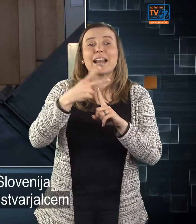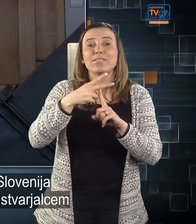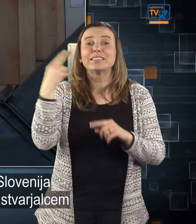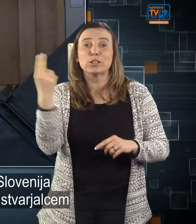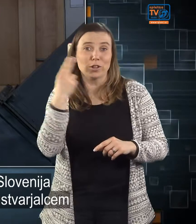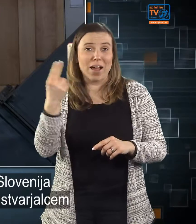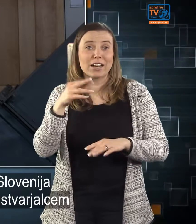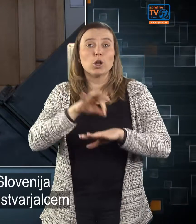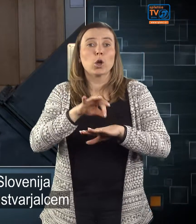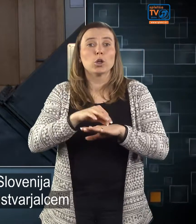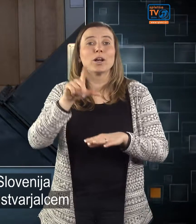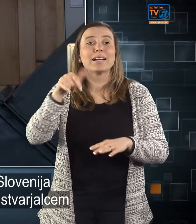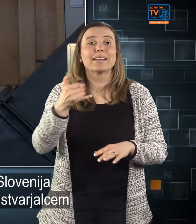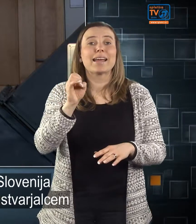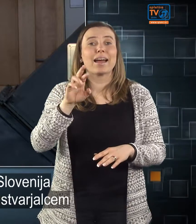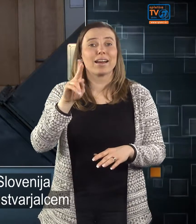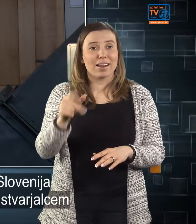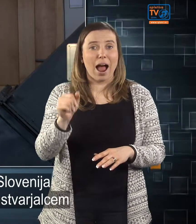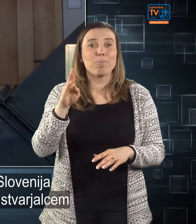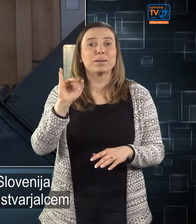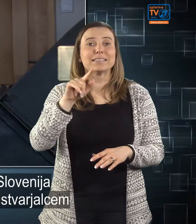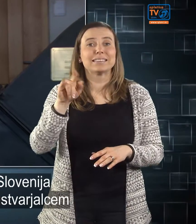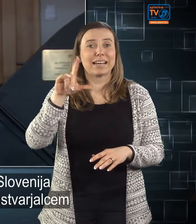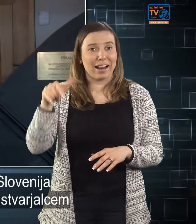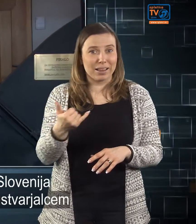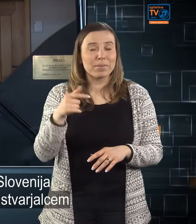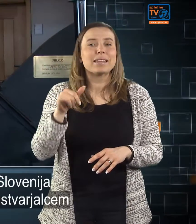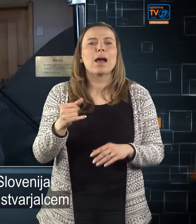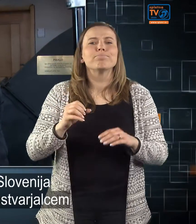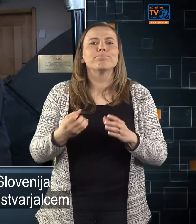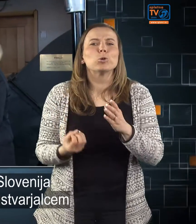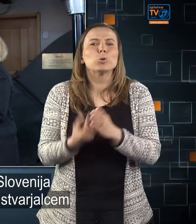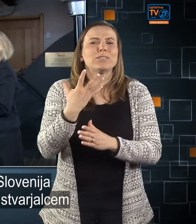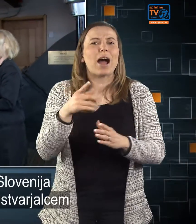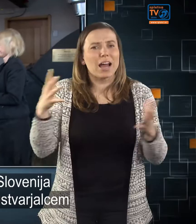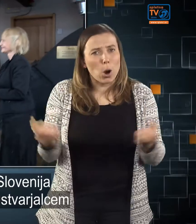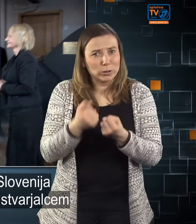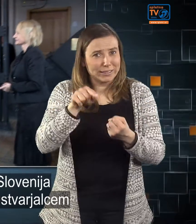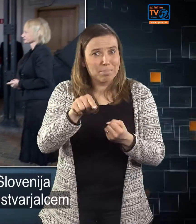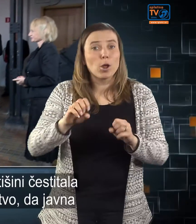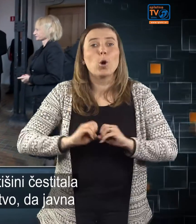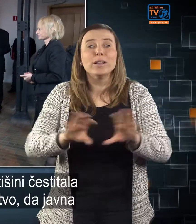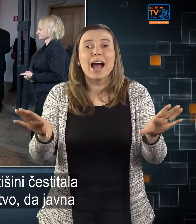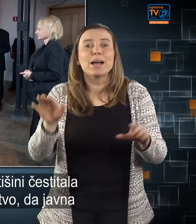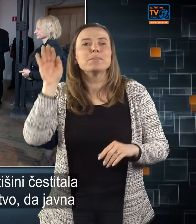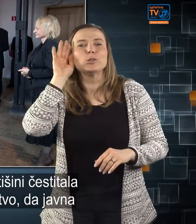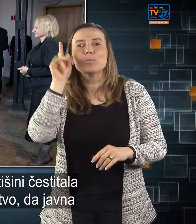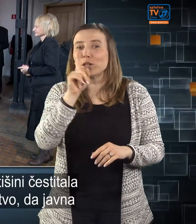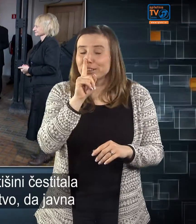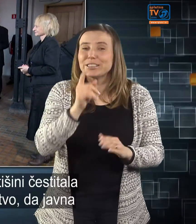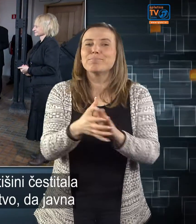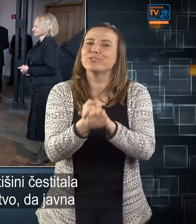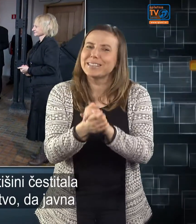Direktorica Televizije Slovenija, doktorica Ljerka Bizilj, je ustvarjalcem oddaje Prisluhnimo tišini čestitala